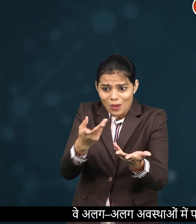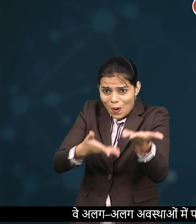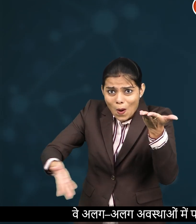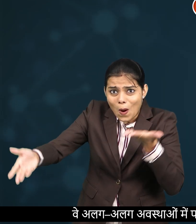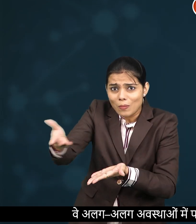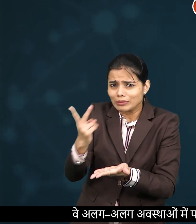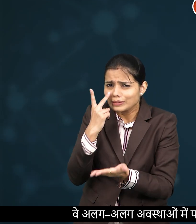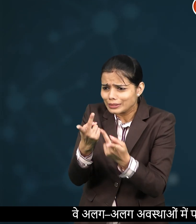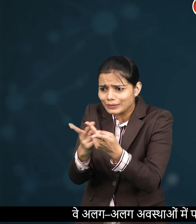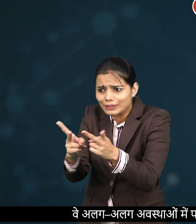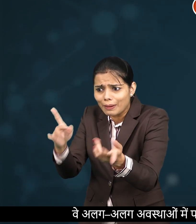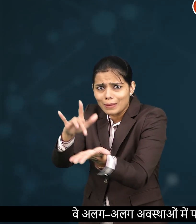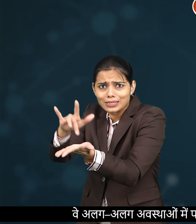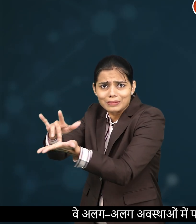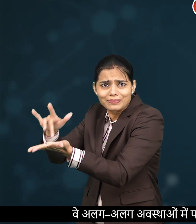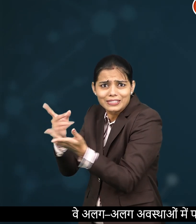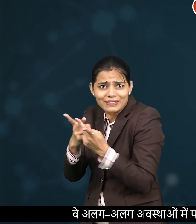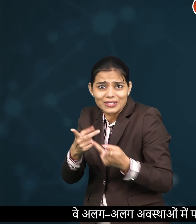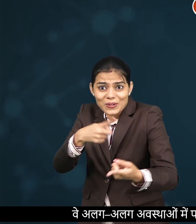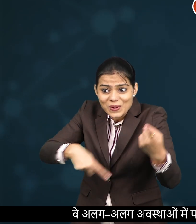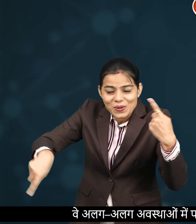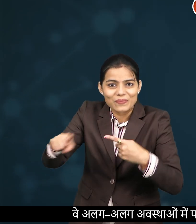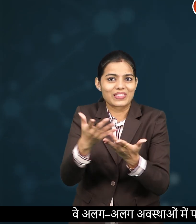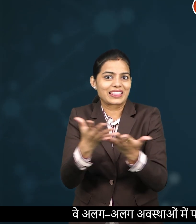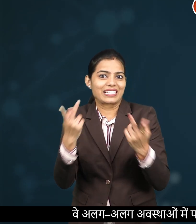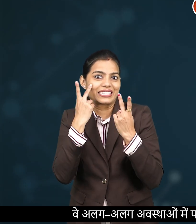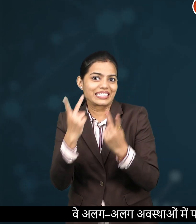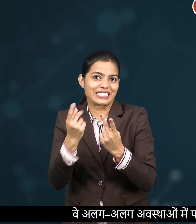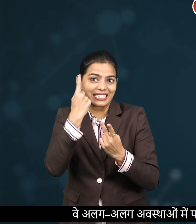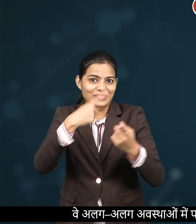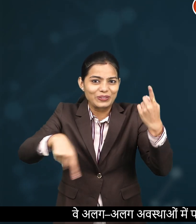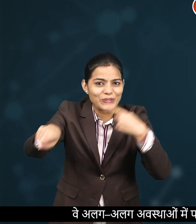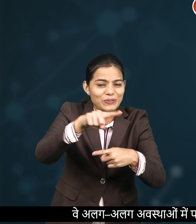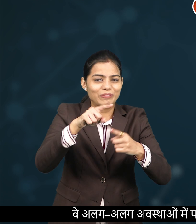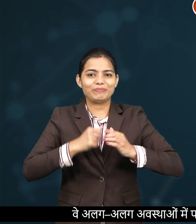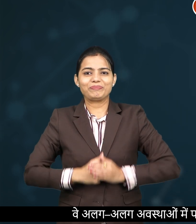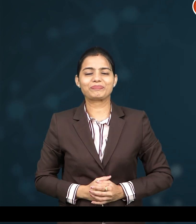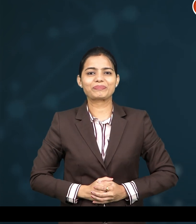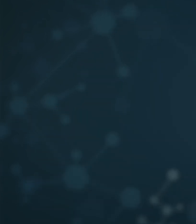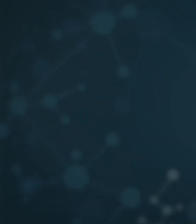वे अलग अलग अवस्थाओं में पाए जाते हैं और उनके अलग अलग गुण होते हैं।